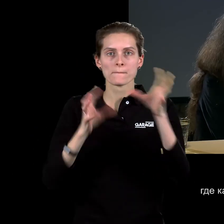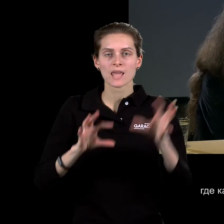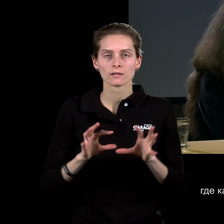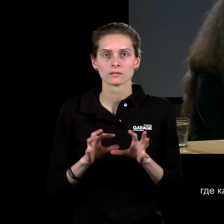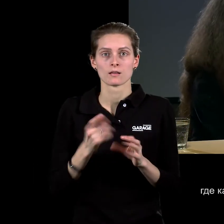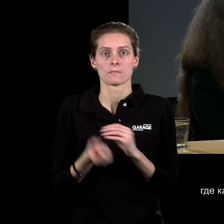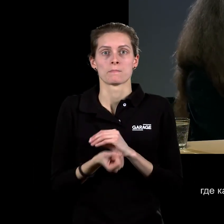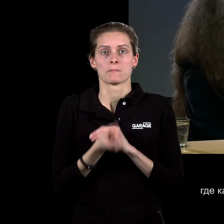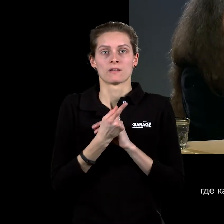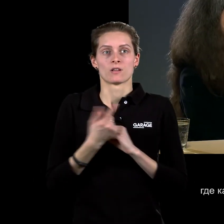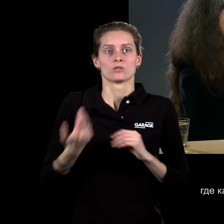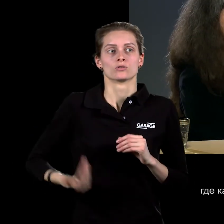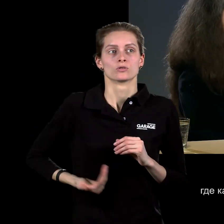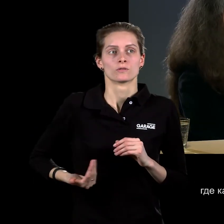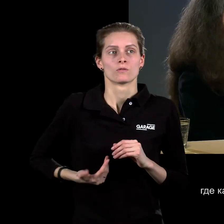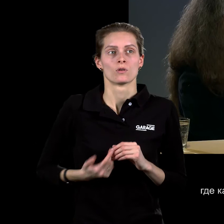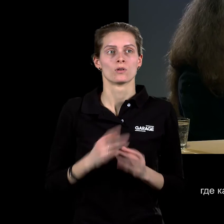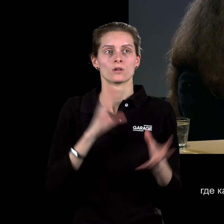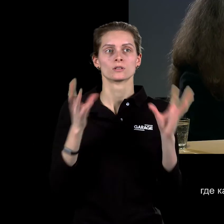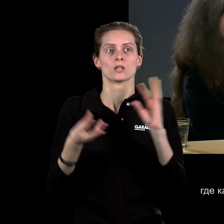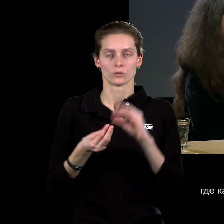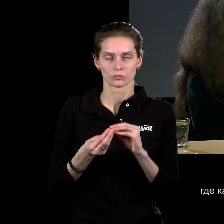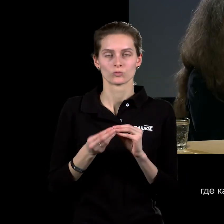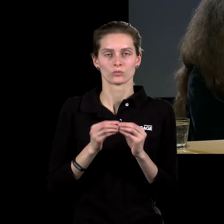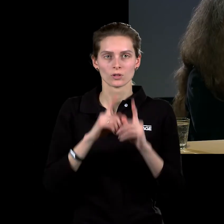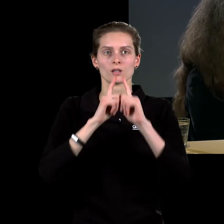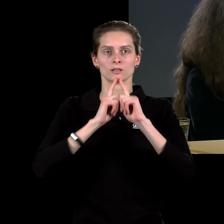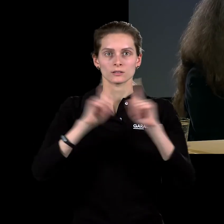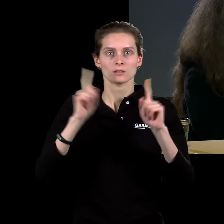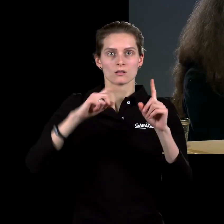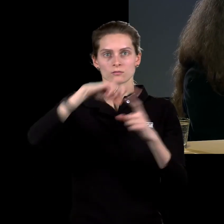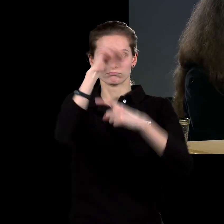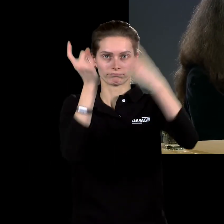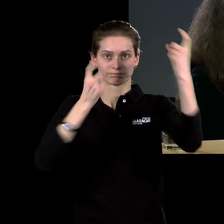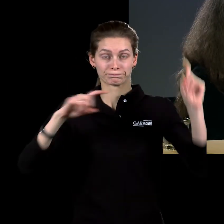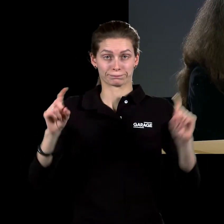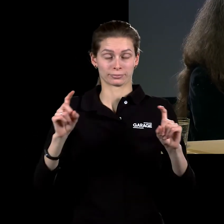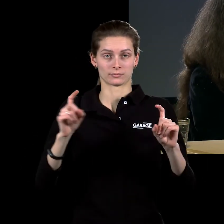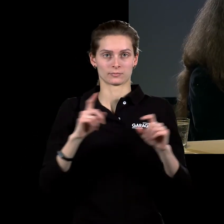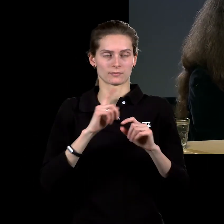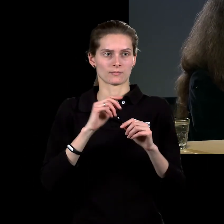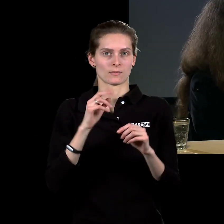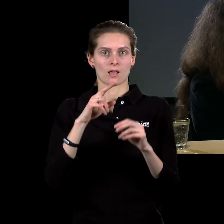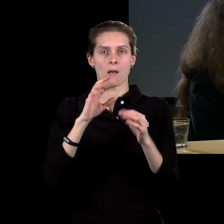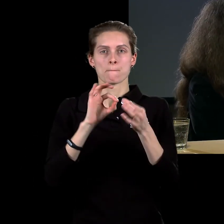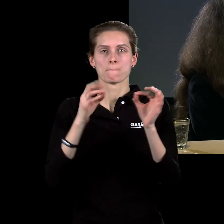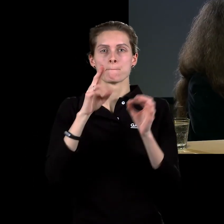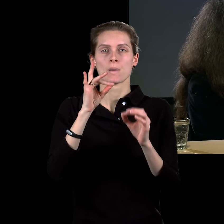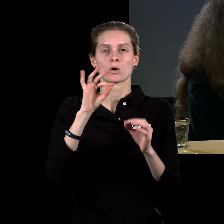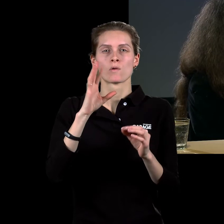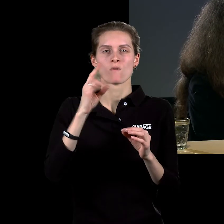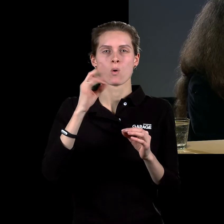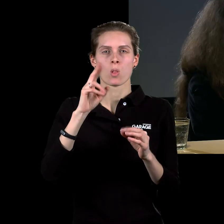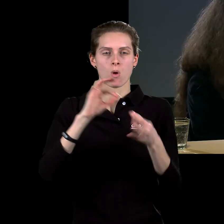превращается в существо, вот за счет этой странной загогулины, которая странная куска проволоки, которые из нее